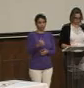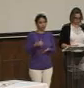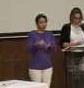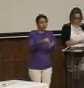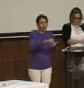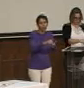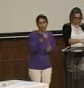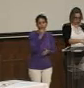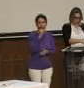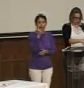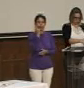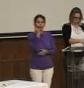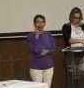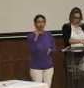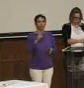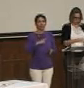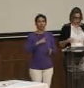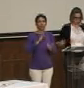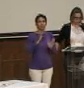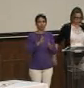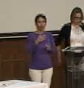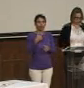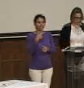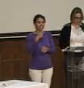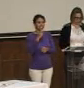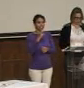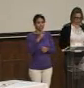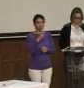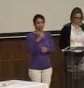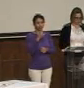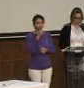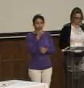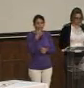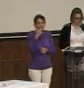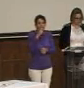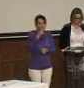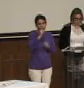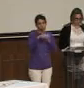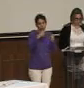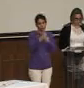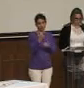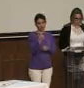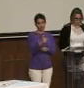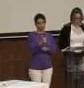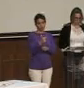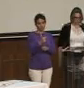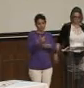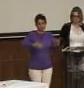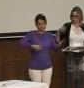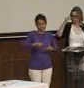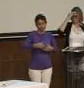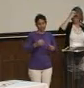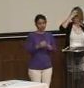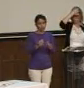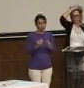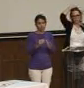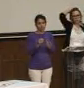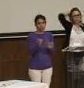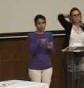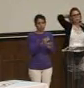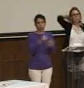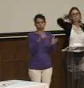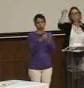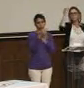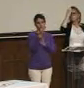ainda não, que tem quase 5 anos, ainda não tem o seu quadro completo. Então, em relação a código